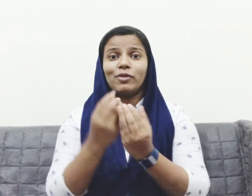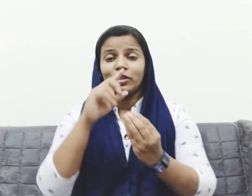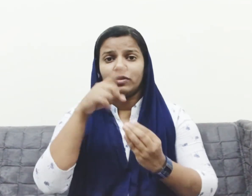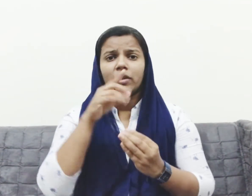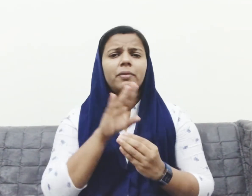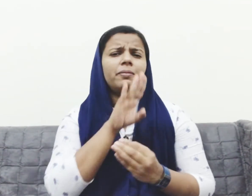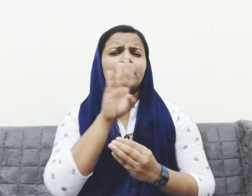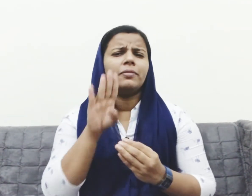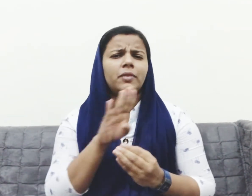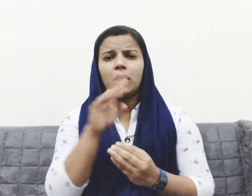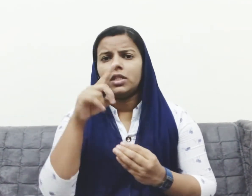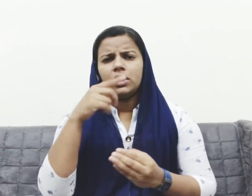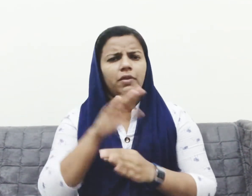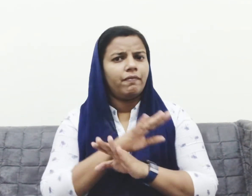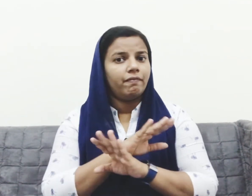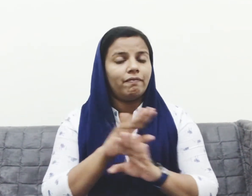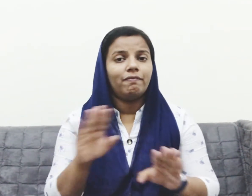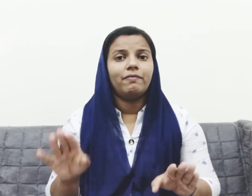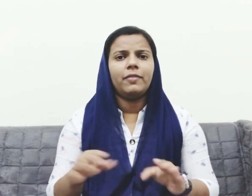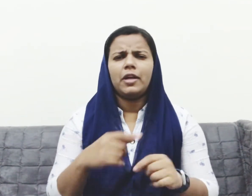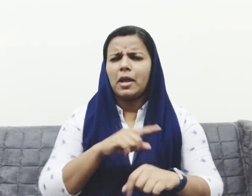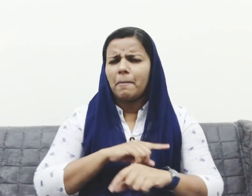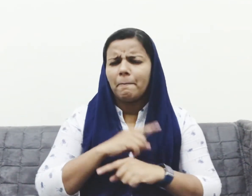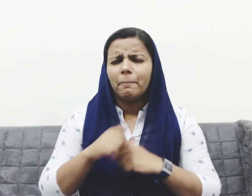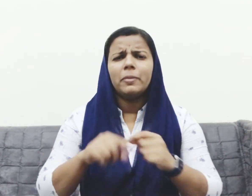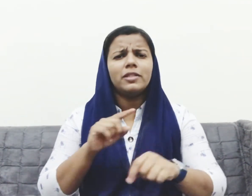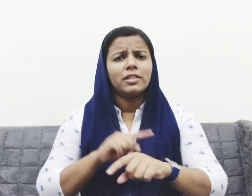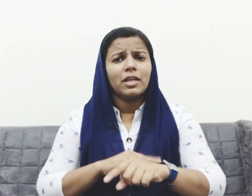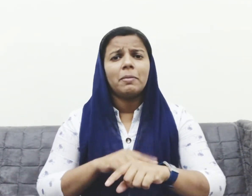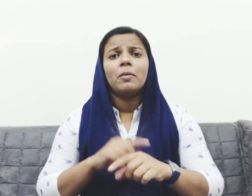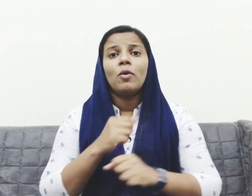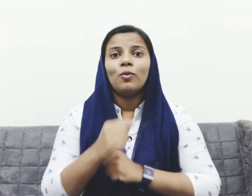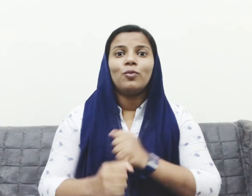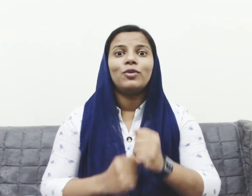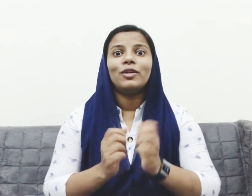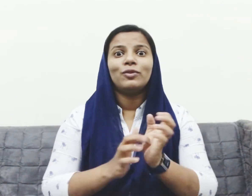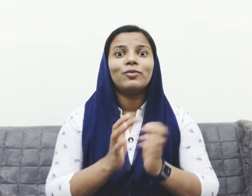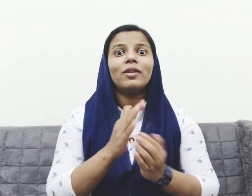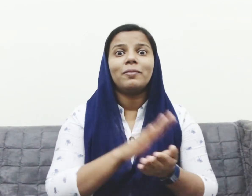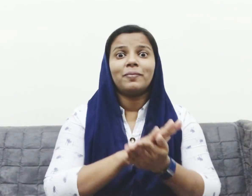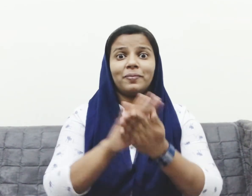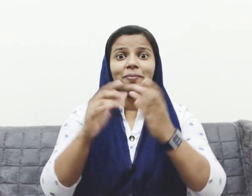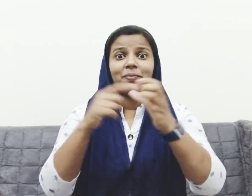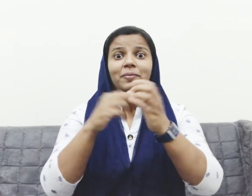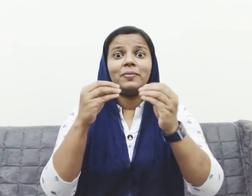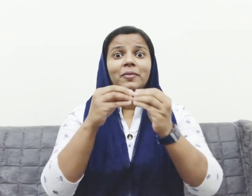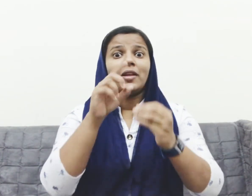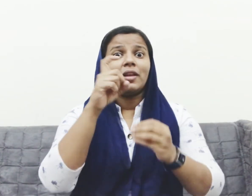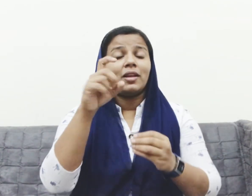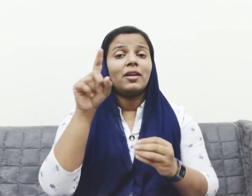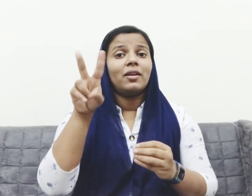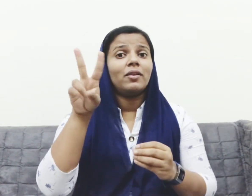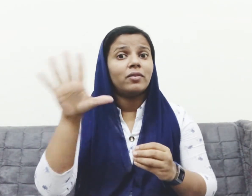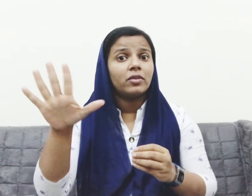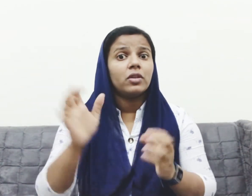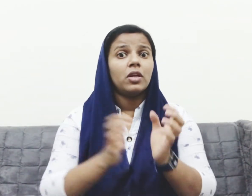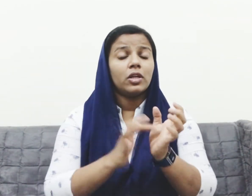ജീവിക്കുമ്പോൾ നിരാശപ്പെട്ട് ജീവിക്കേണ്ട, എനി ടൈം ഓടിച്ചെന്നാൽ മതി. ഇപ്പം എബ്രായലേഖനം 7:25 പറയുന്നത്, അതുകൊണ്ട് താൻ